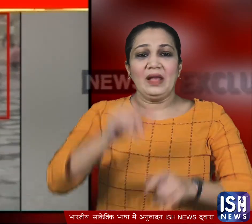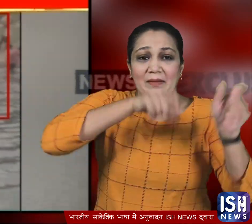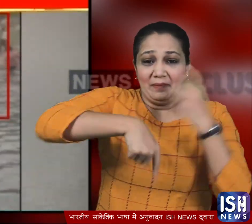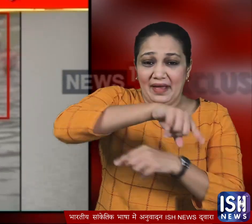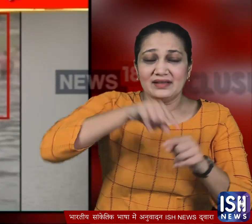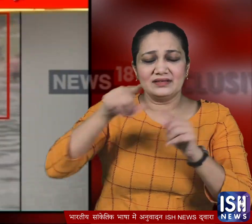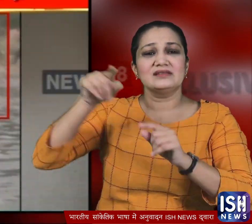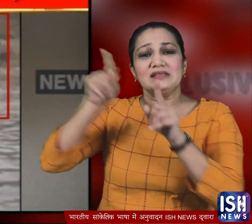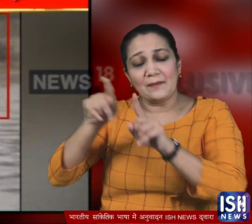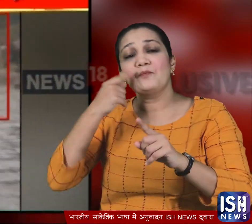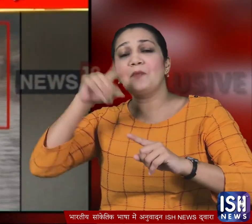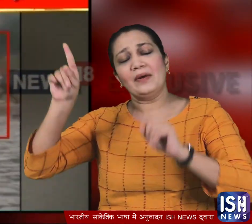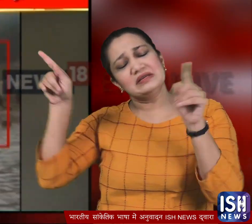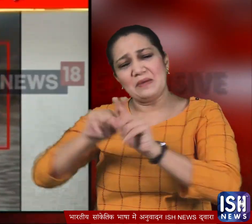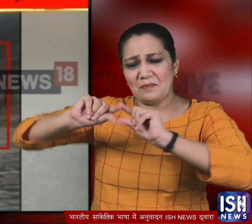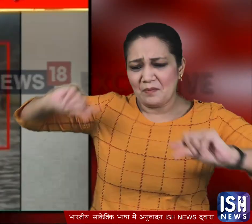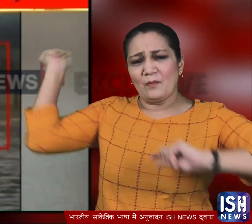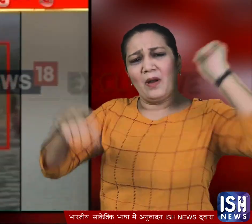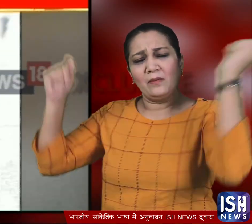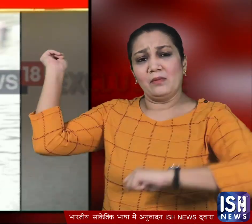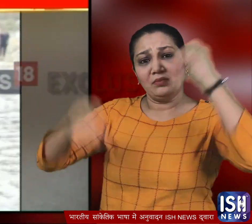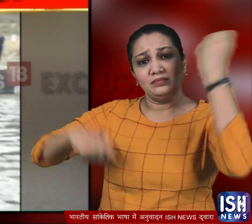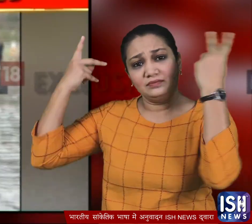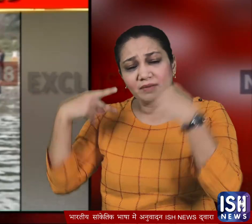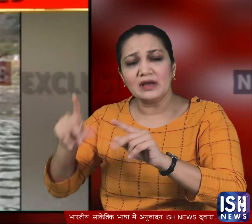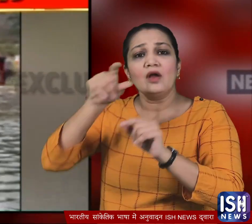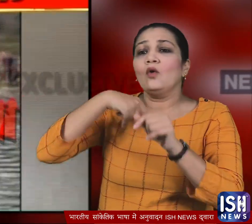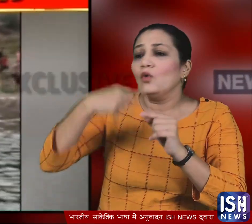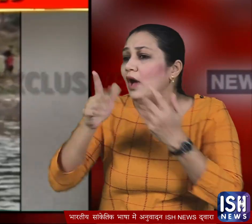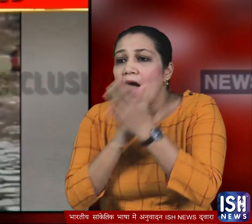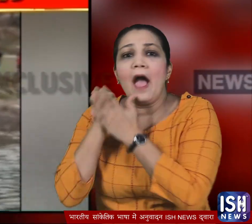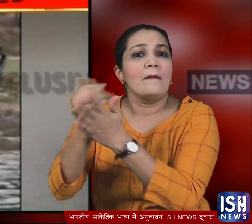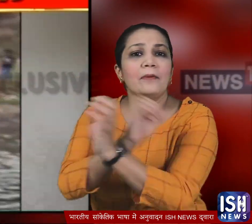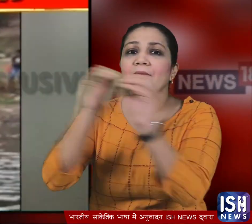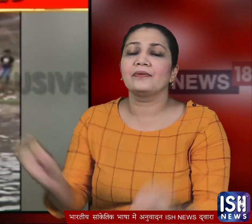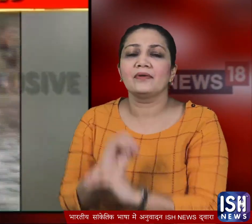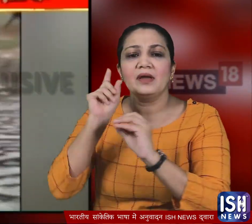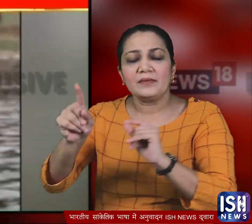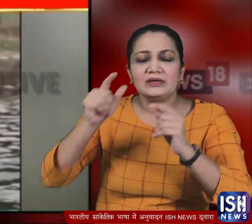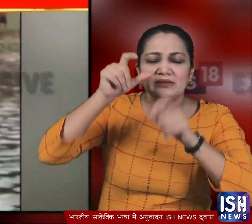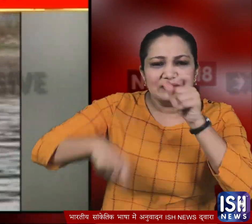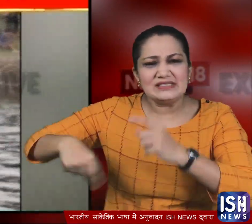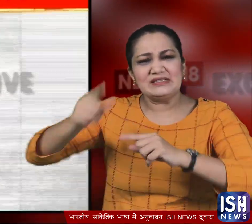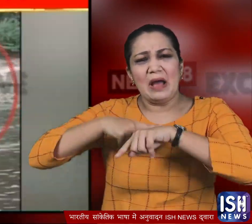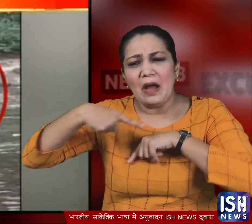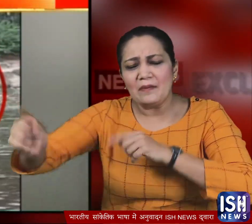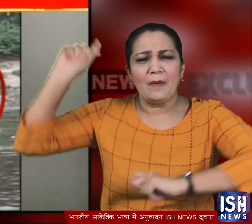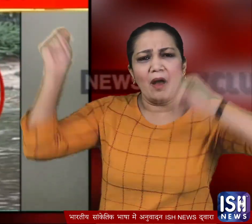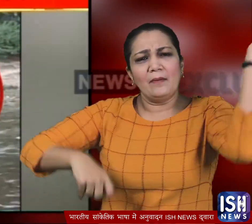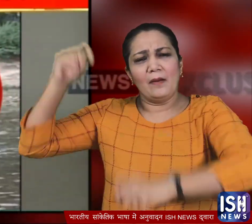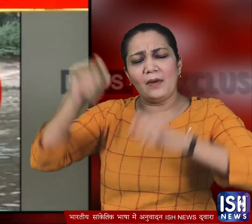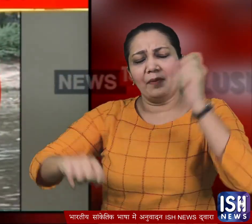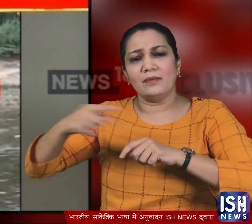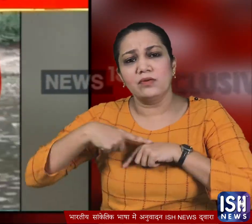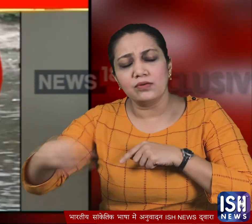बदमाशों ने इसी तरह लड़की के पिता पर भी डंडों की बरसात कर दी। उनकी मदद करने वाला वहां कोई नहीं था, इसलिए बदमाशों ने काफी देर तक उन दोनों की